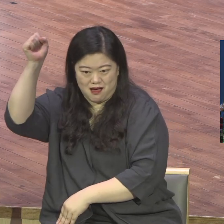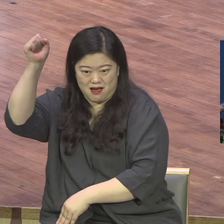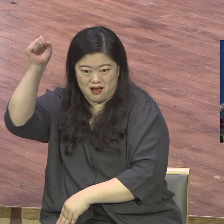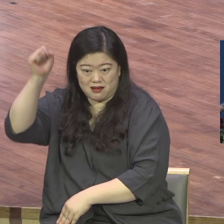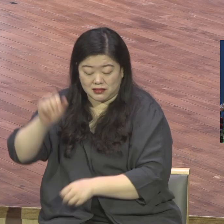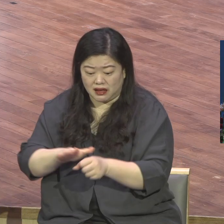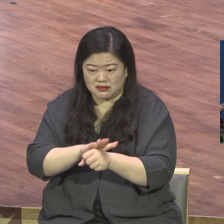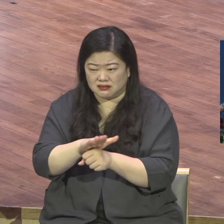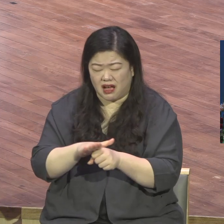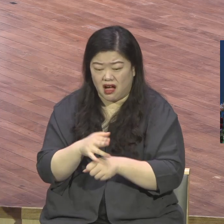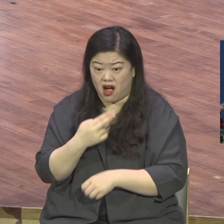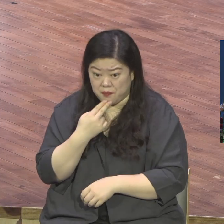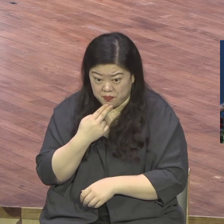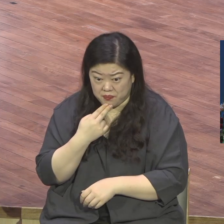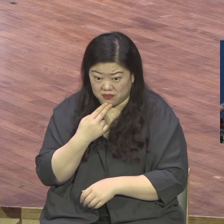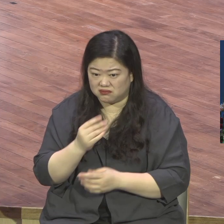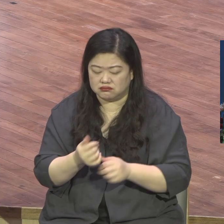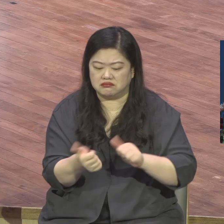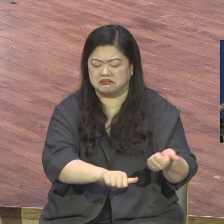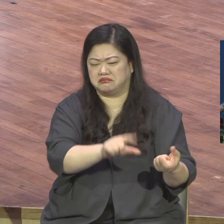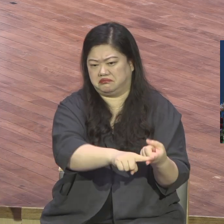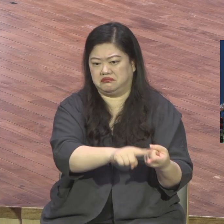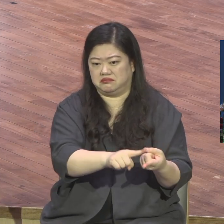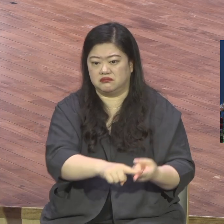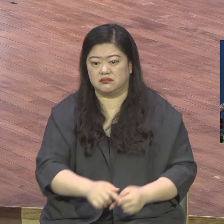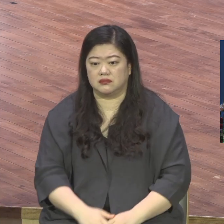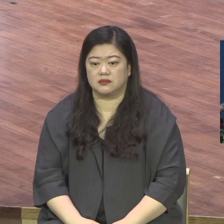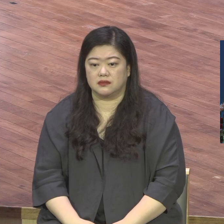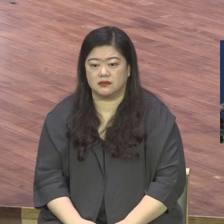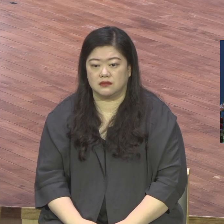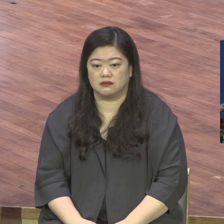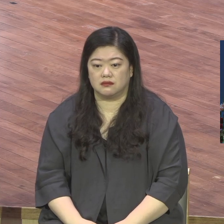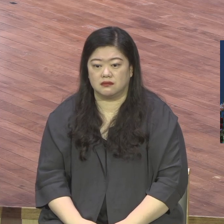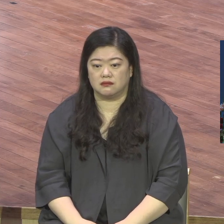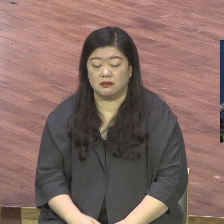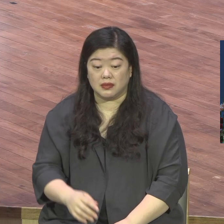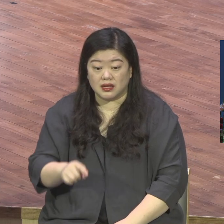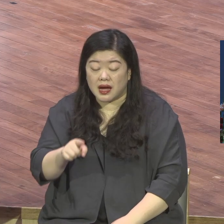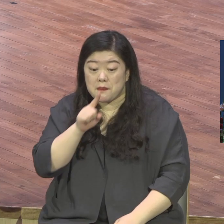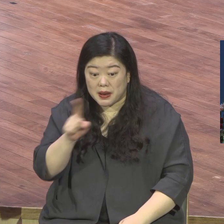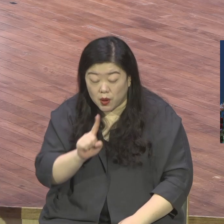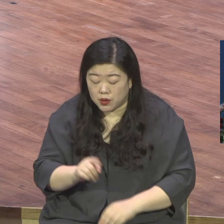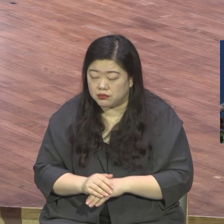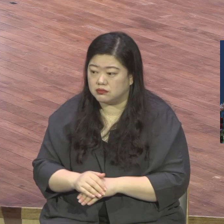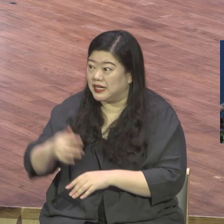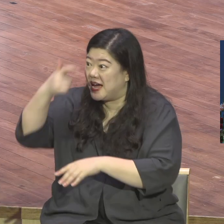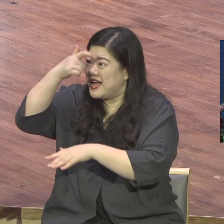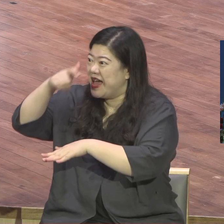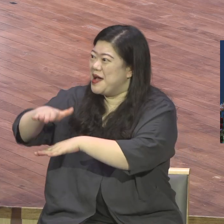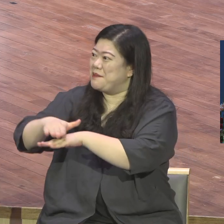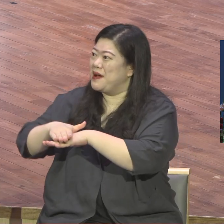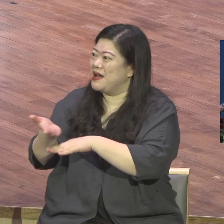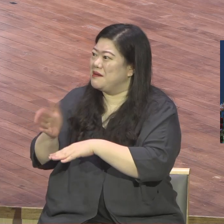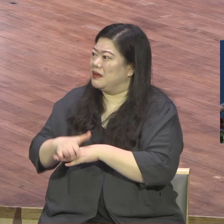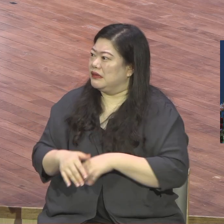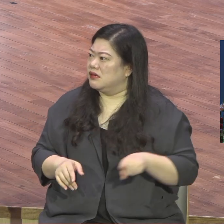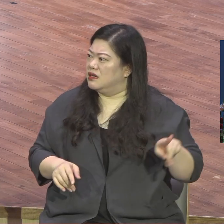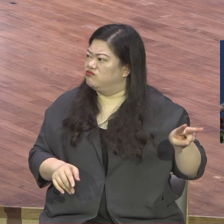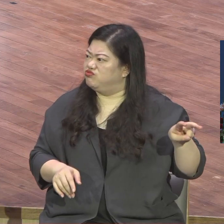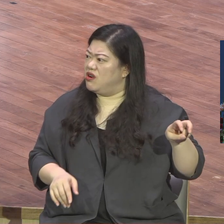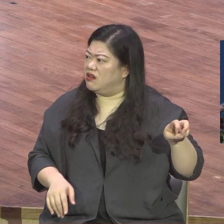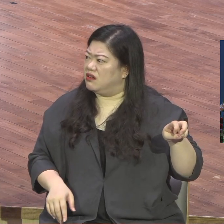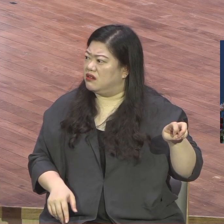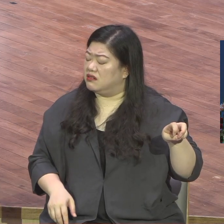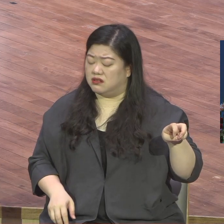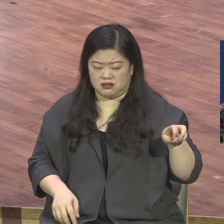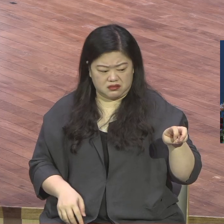있다 하면 정말로 구원 받았냐 의심할 수 있다. 무슨 말이에요? 사도 요한이 이렇게까지 표현한